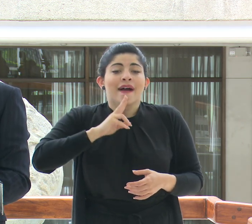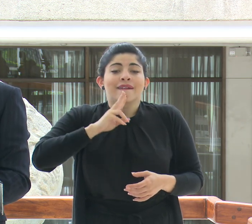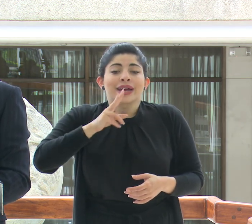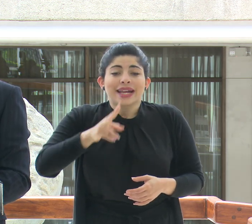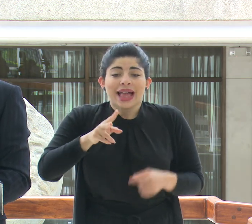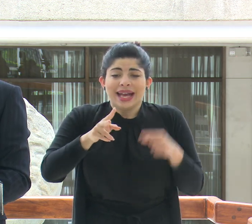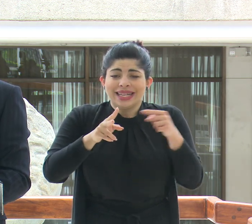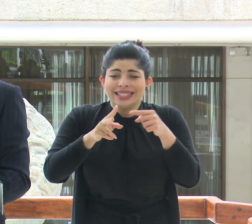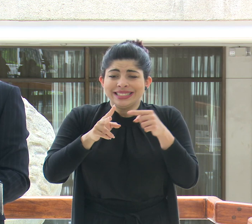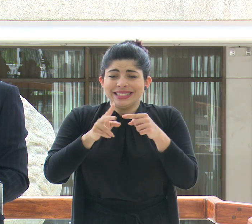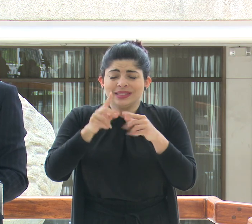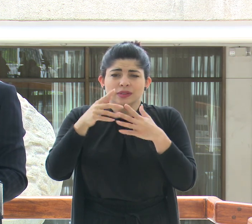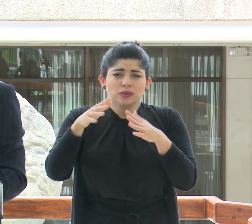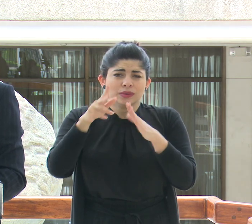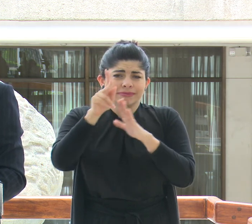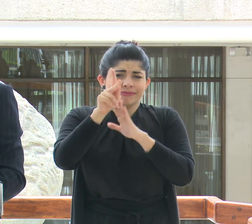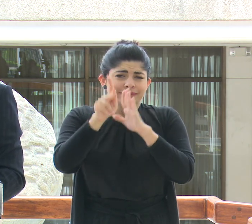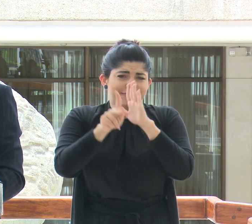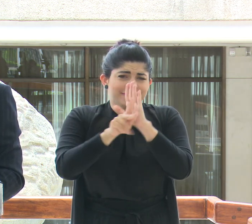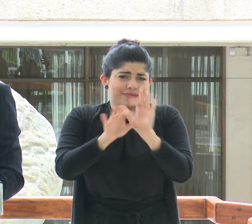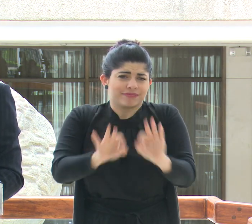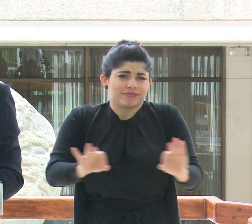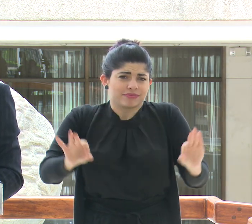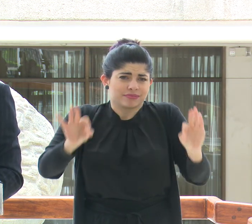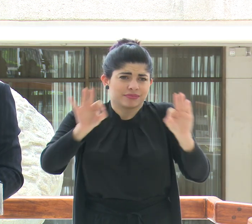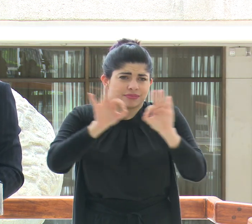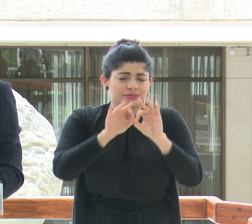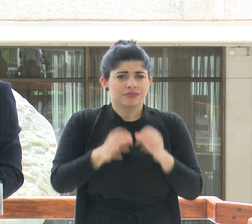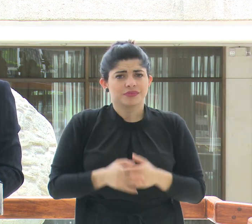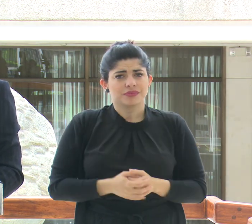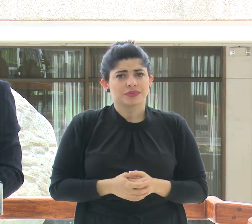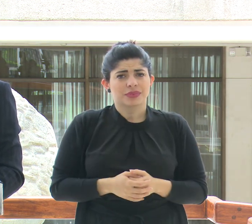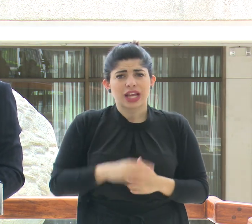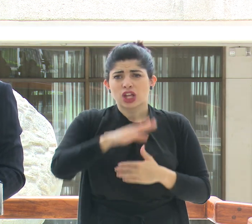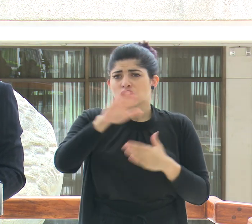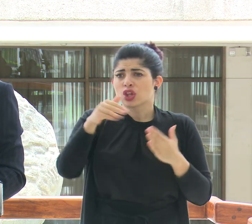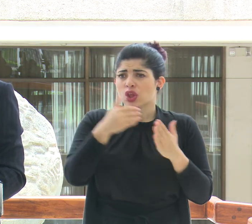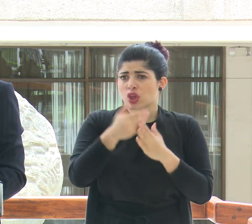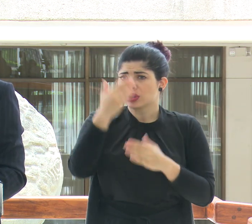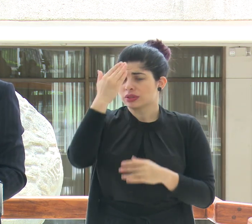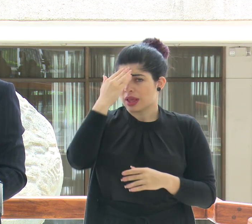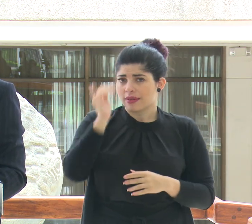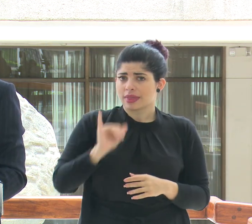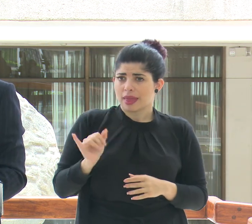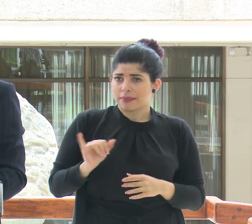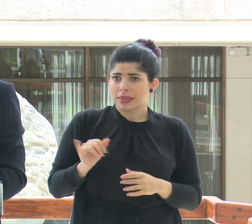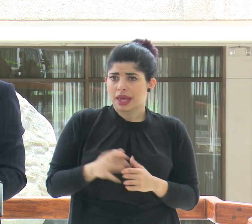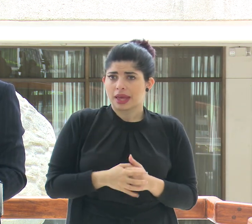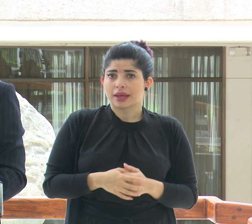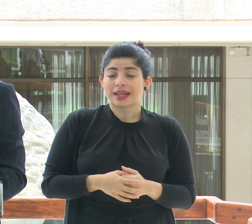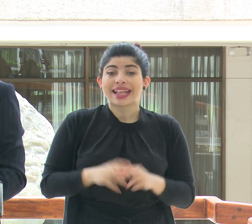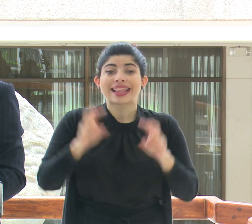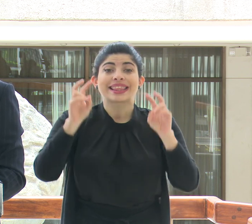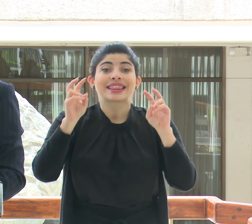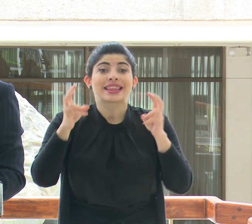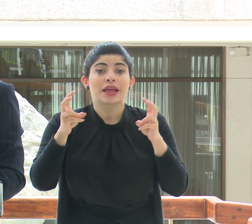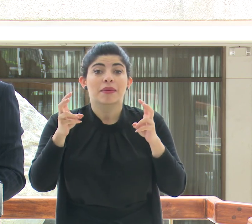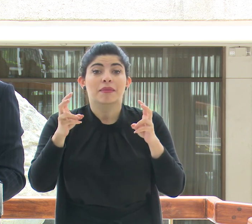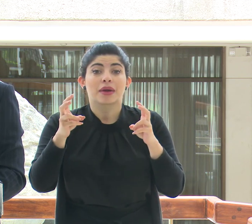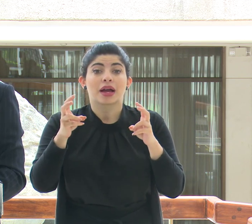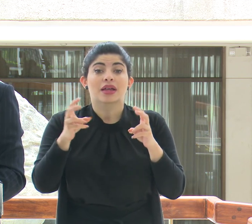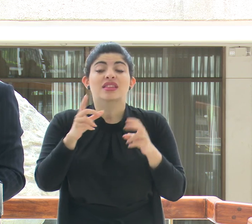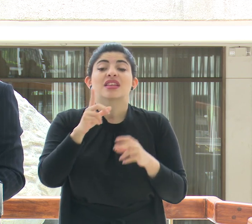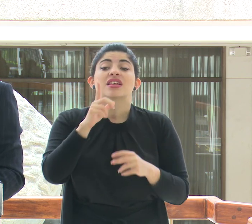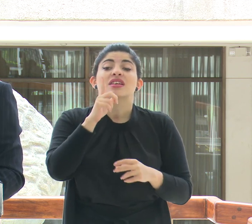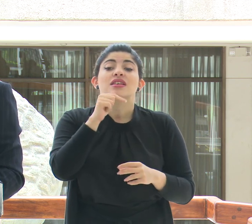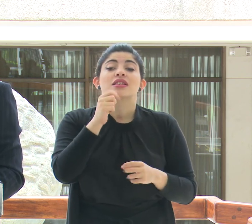uno de los principios fundamentales. Y todos sabemos también que el tema de la fuente